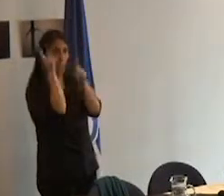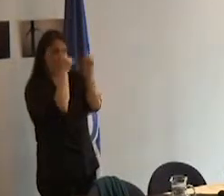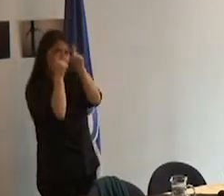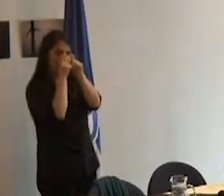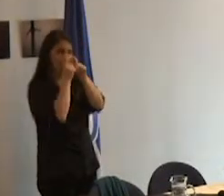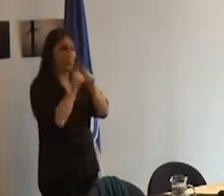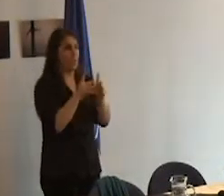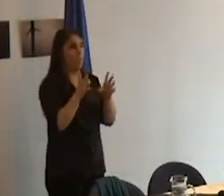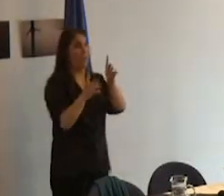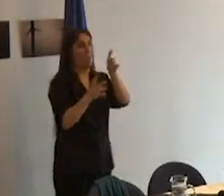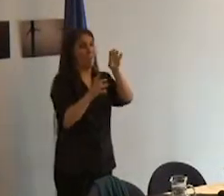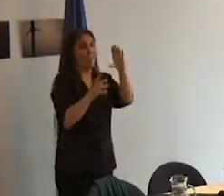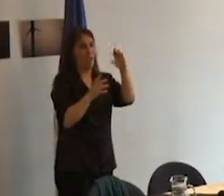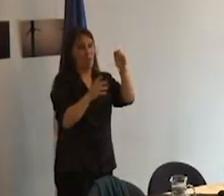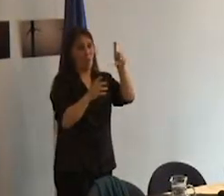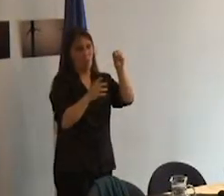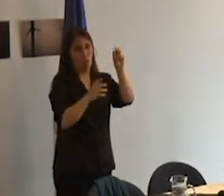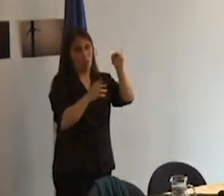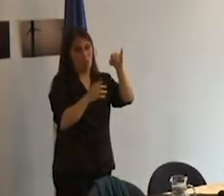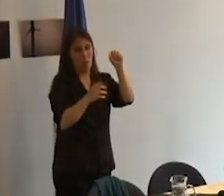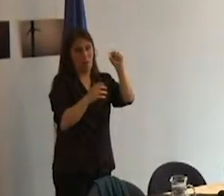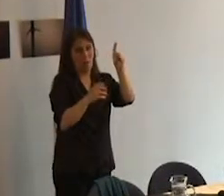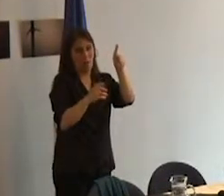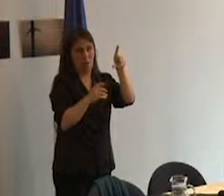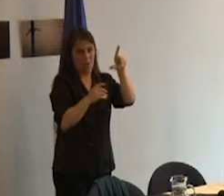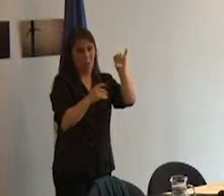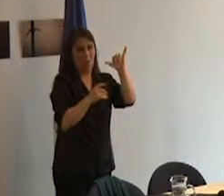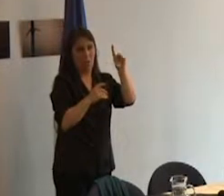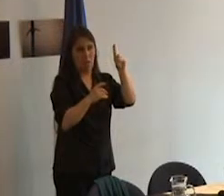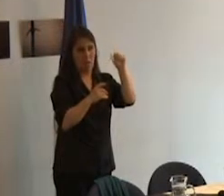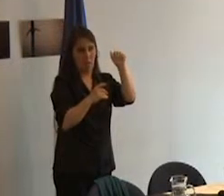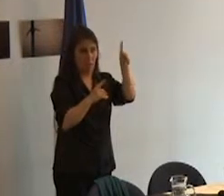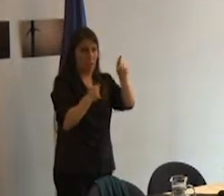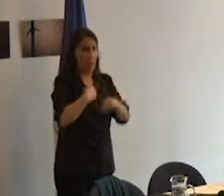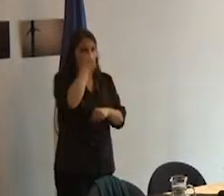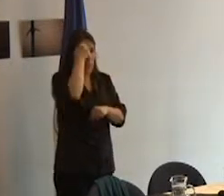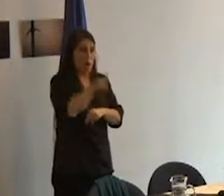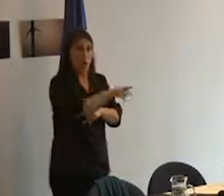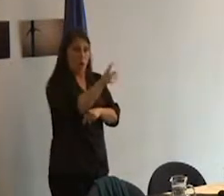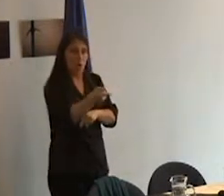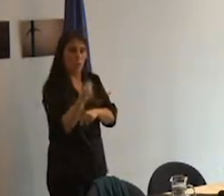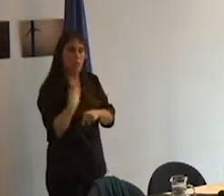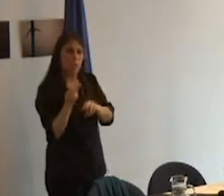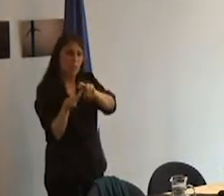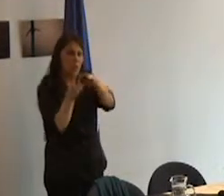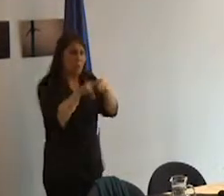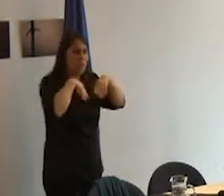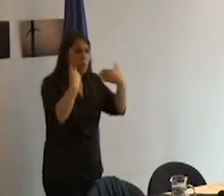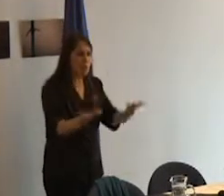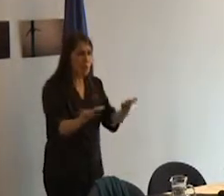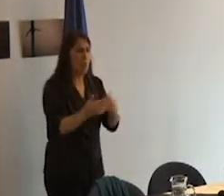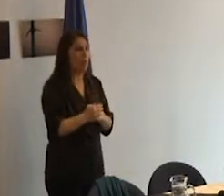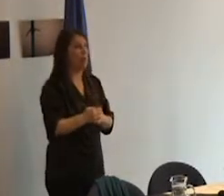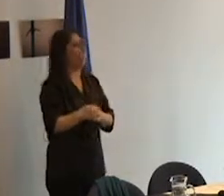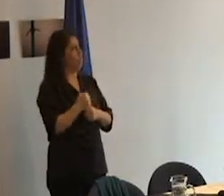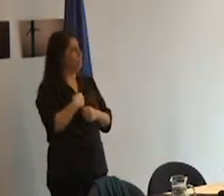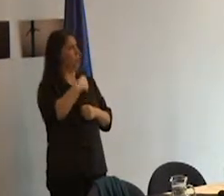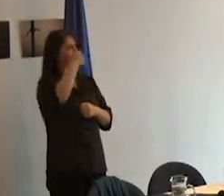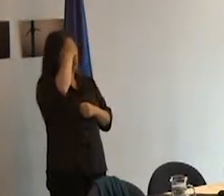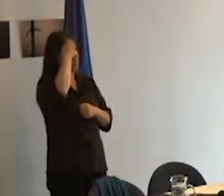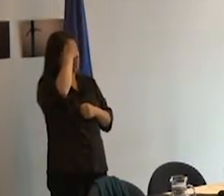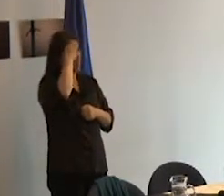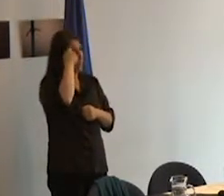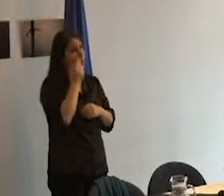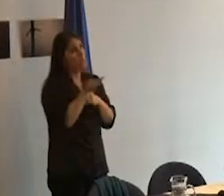la formulación de propuestas pedagógicas otras que miren la diferencia desde lo relacional, mucho más allá que desde